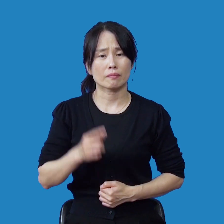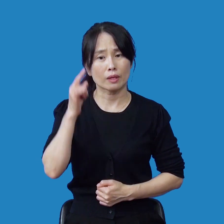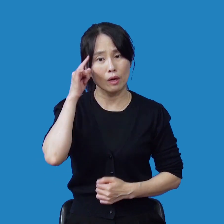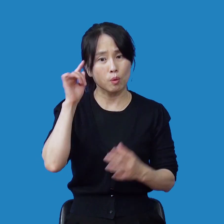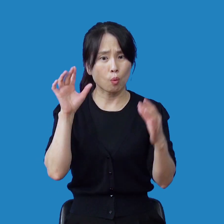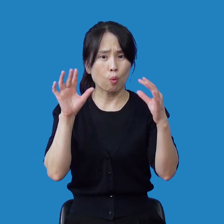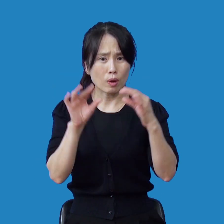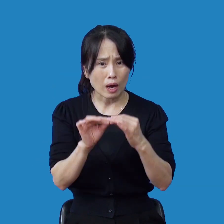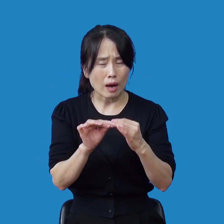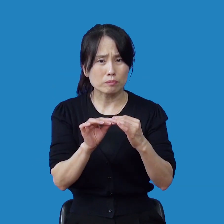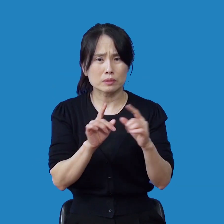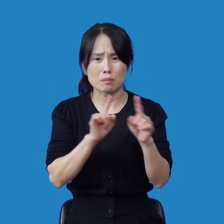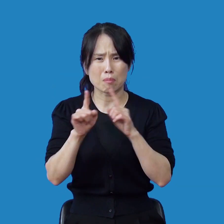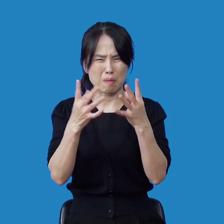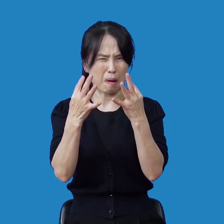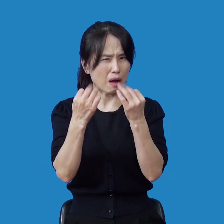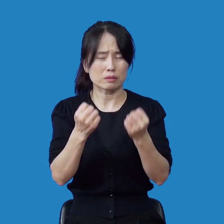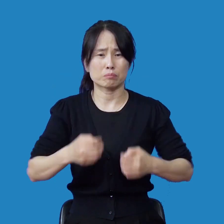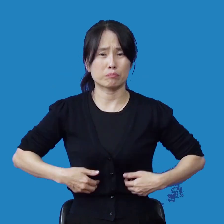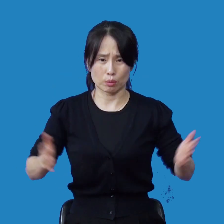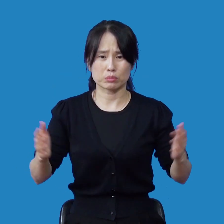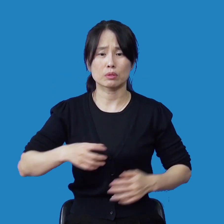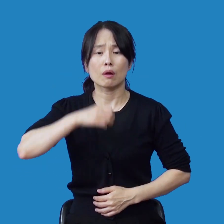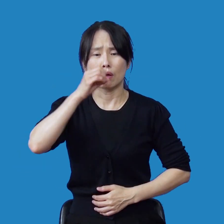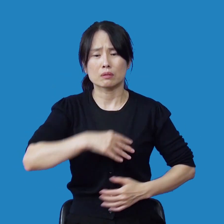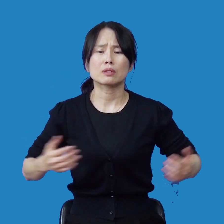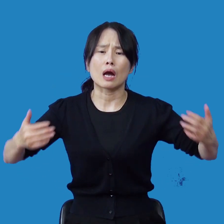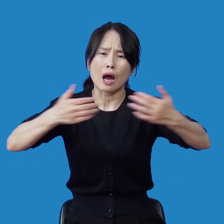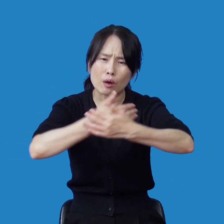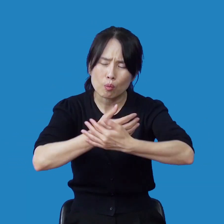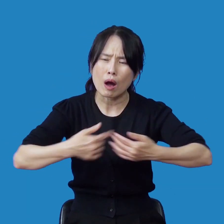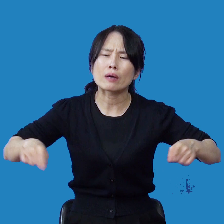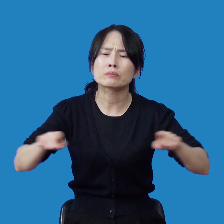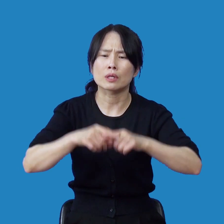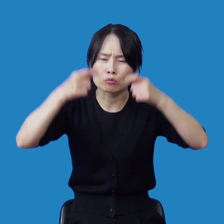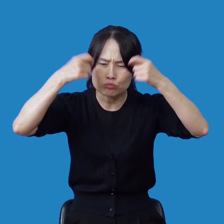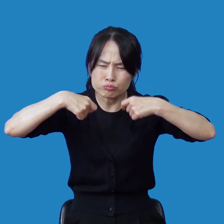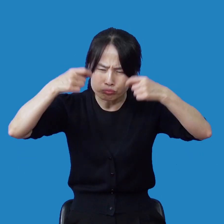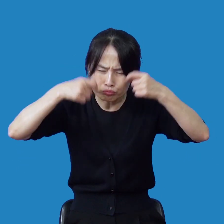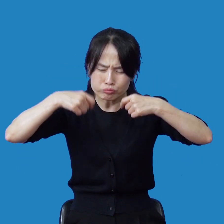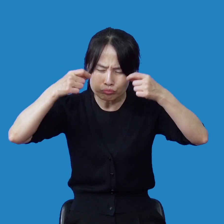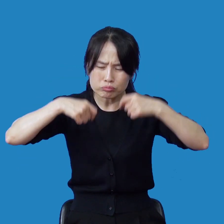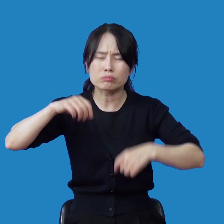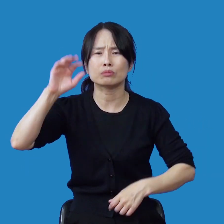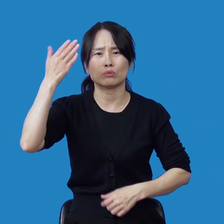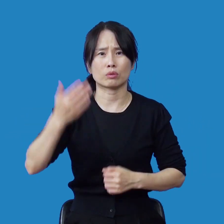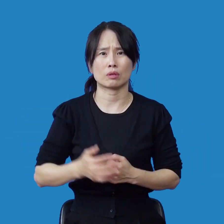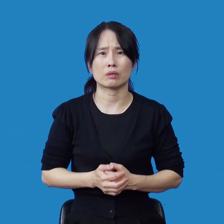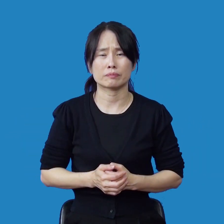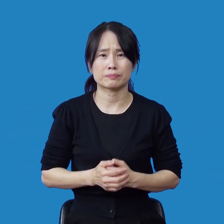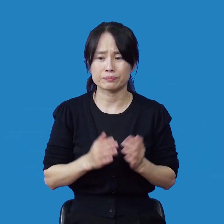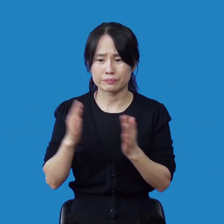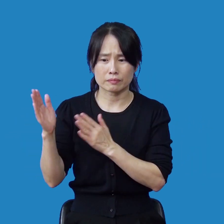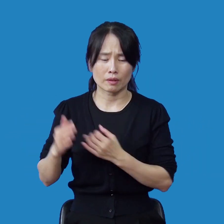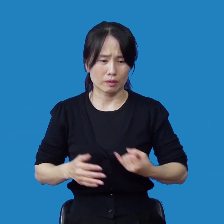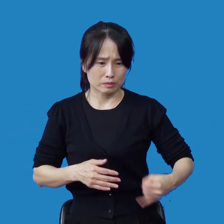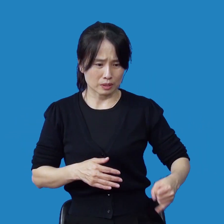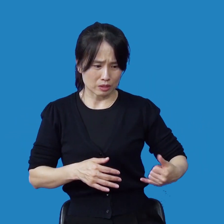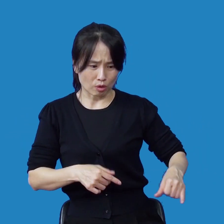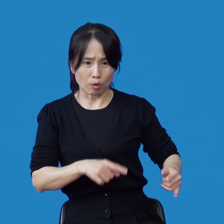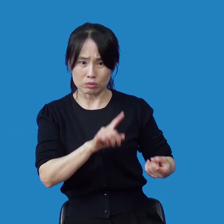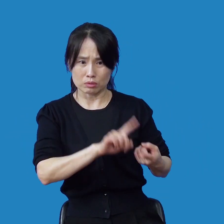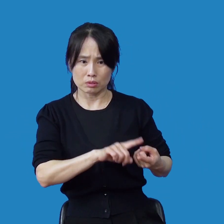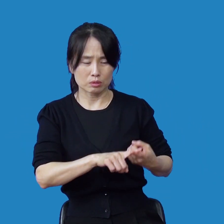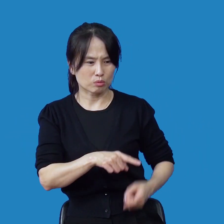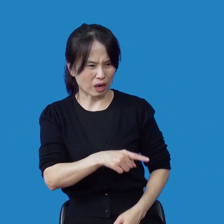공감은 말이 많이 필요 없습니다. 그냥 얼싸안고 같이 우는 것입니다. 자녀들에 대해서도 이놈아 정신